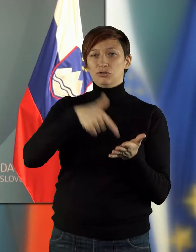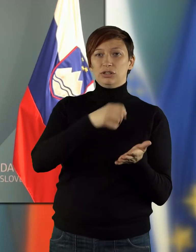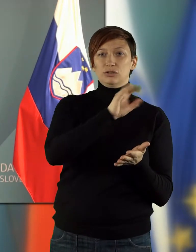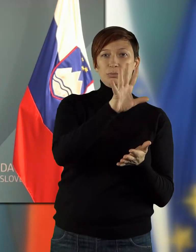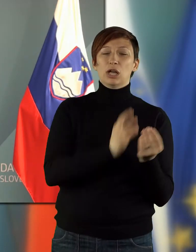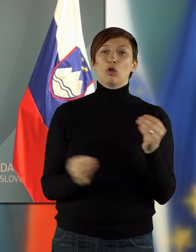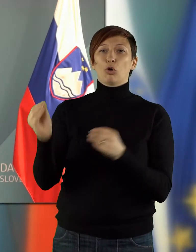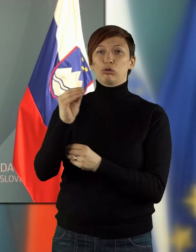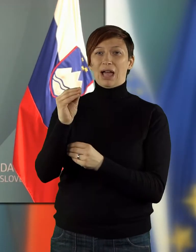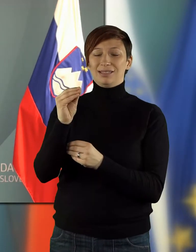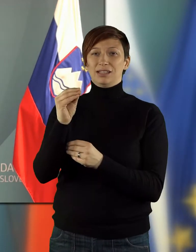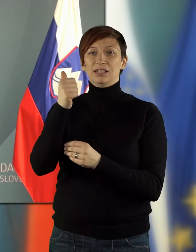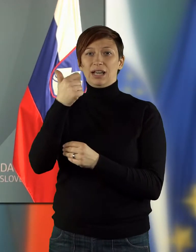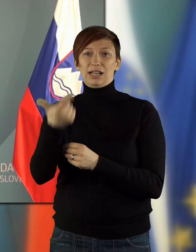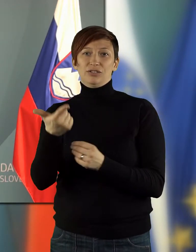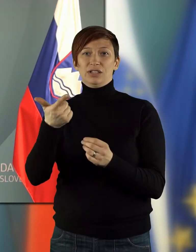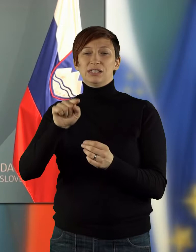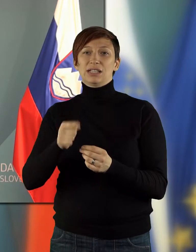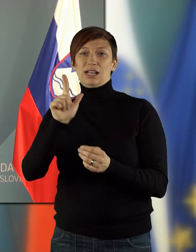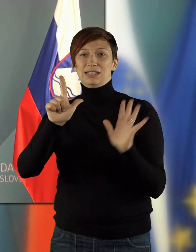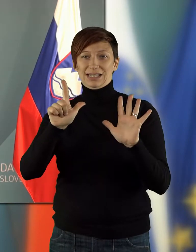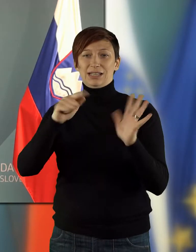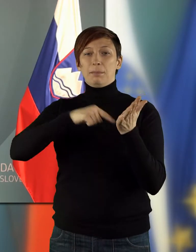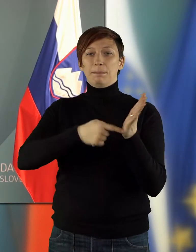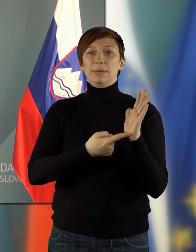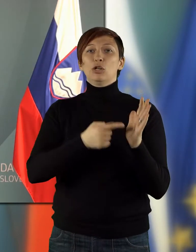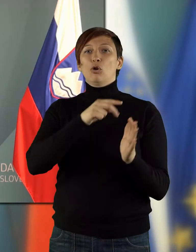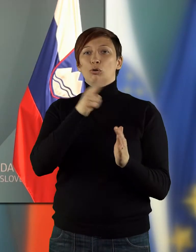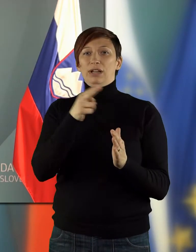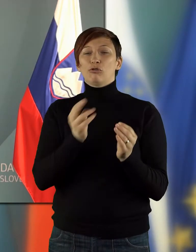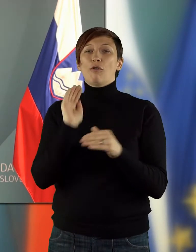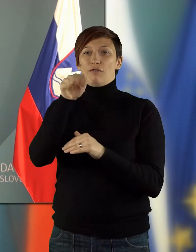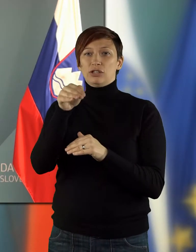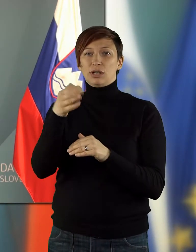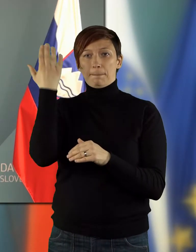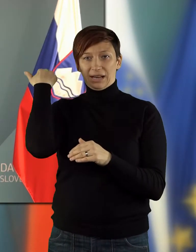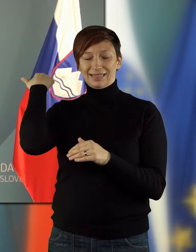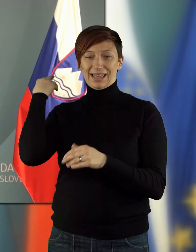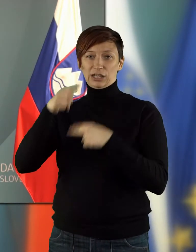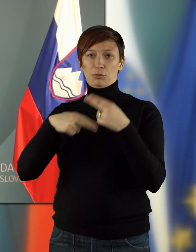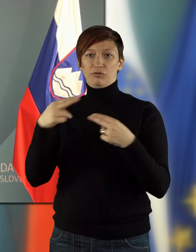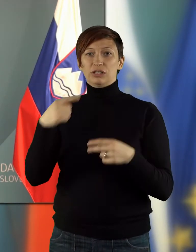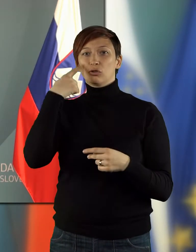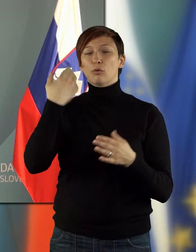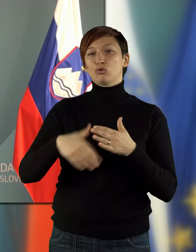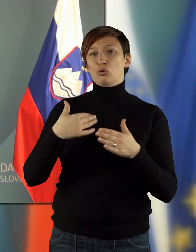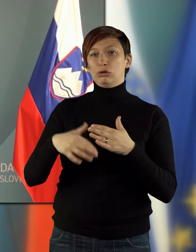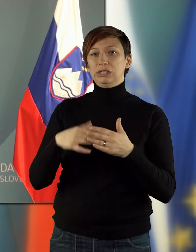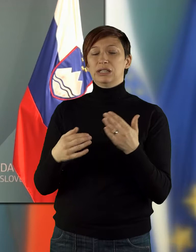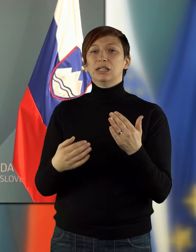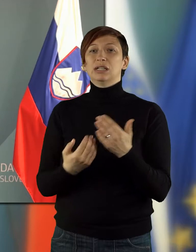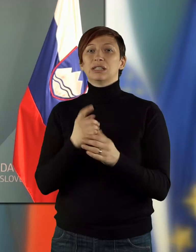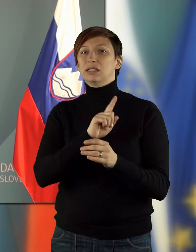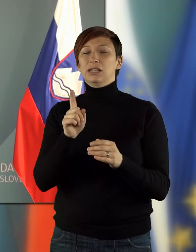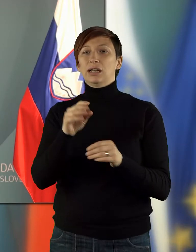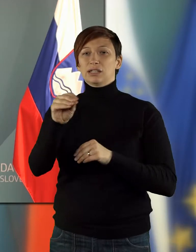leto 2015 dodatnih 21,7 milijonov več. Za pretekle obveznosti govorimo o